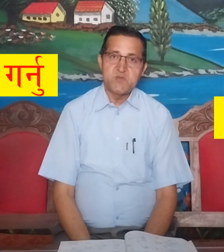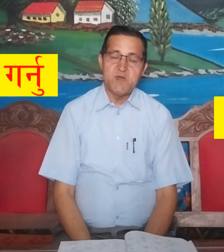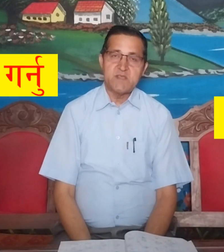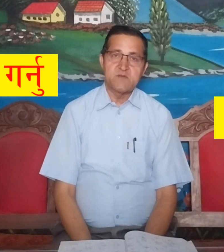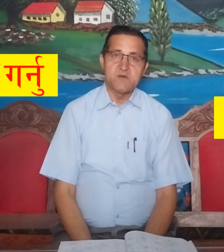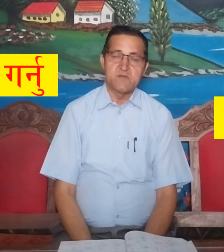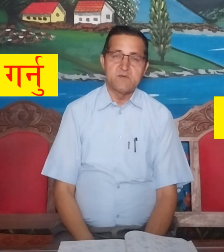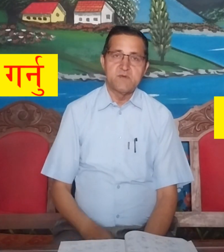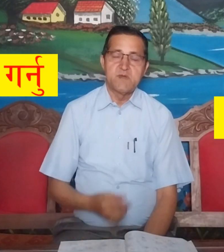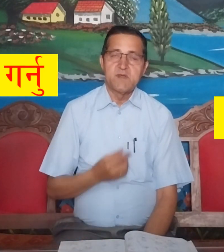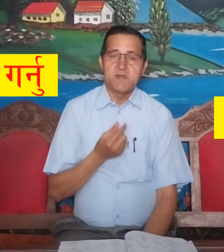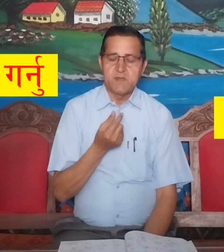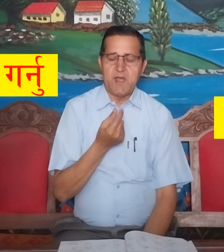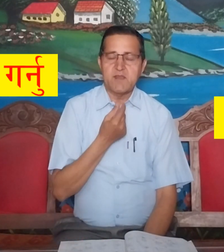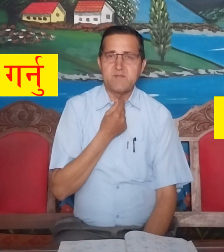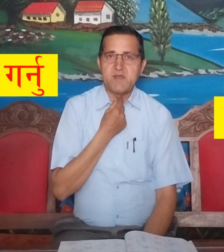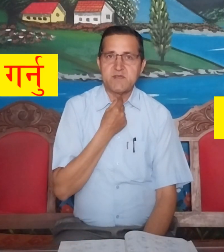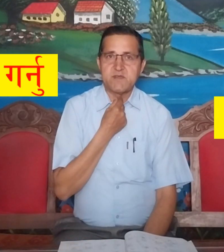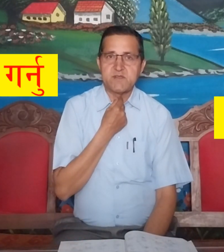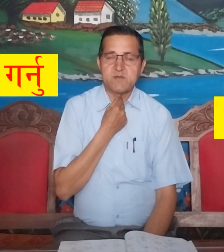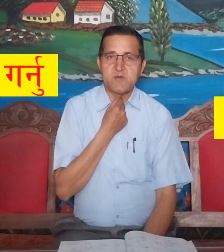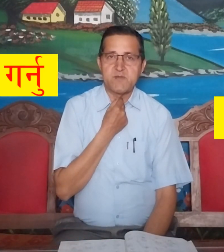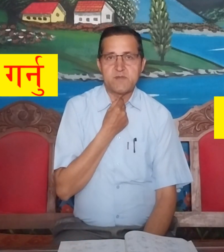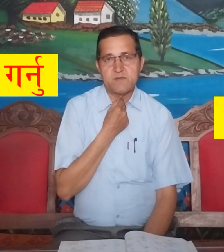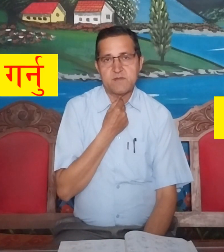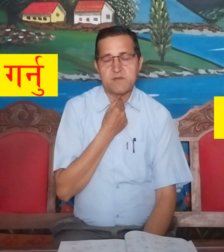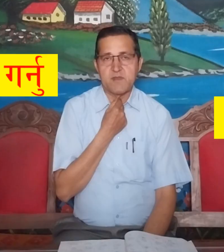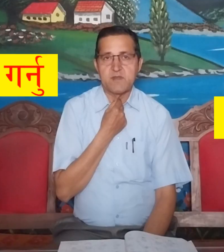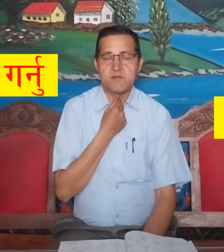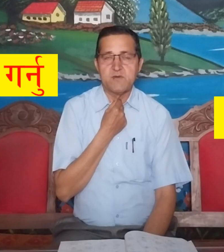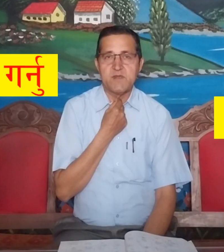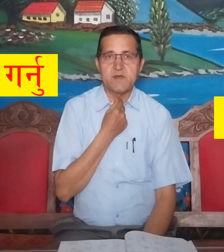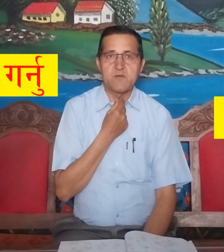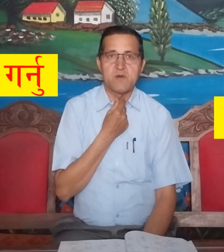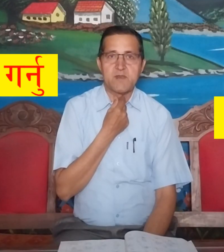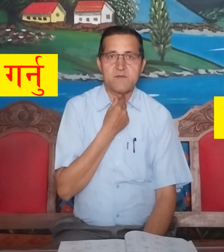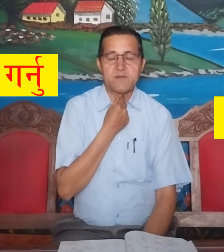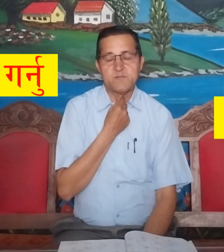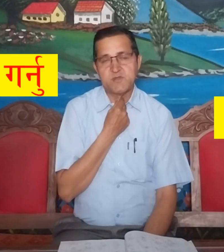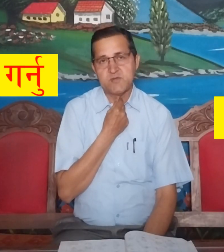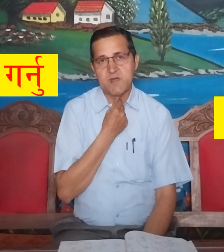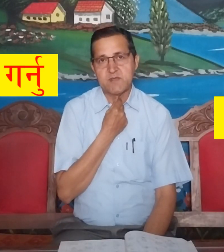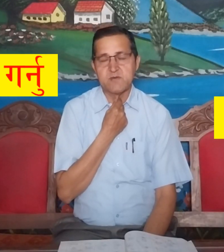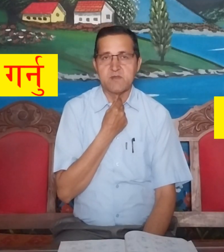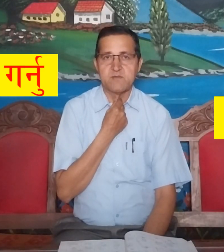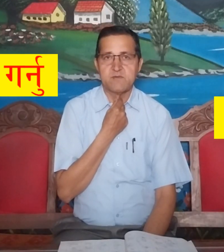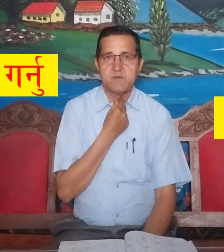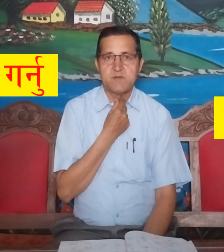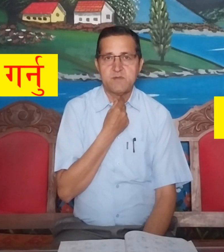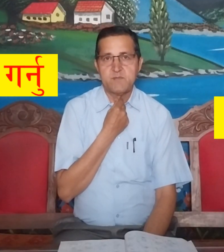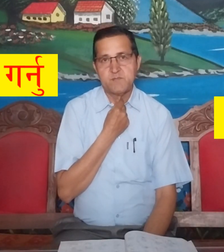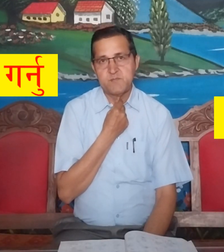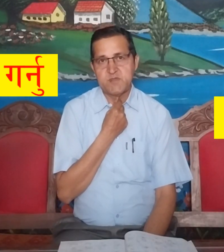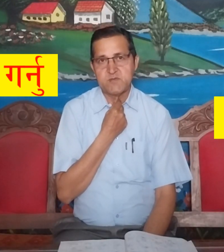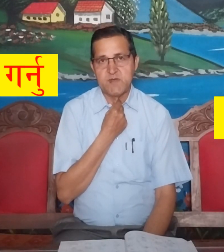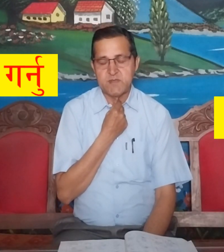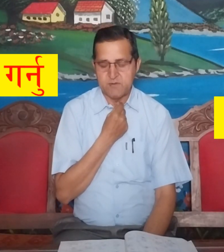विश्वास गर्नु, घाँटीमा यसरी समाउने, गर्ने, थोरै टाउको हल्लाउने, विश्वास गर्नु, विश्वास गर्नु।